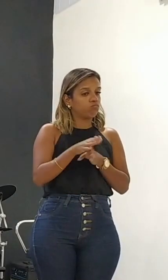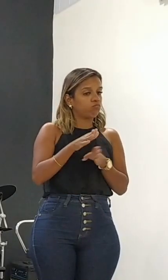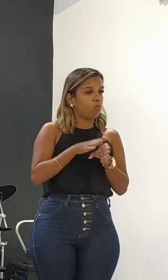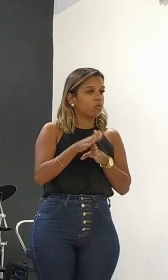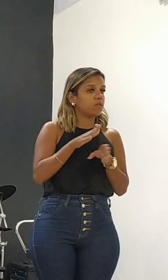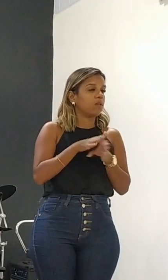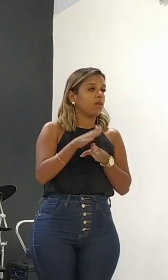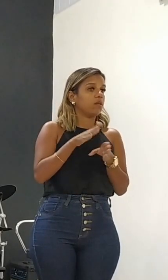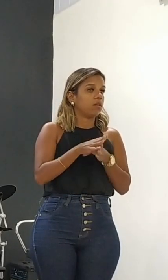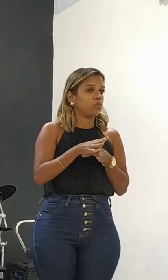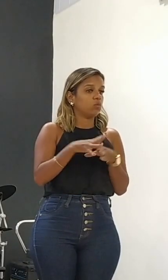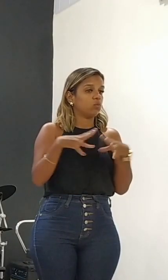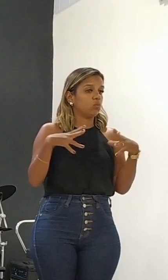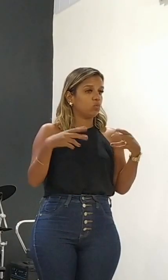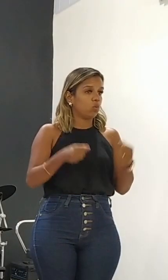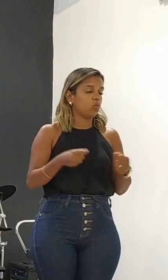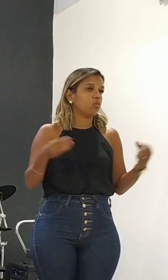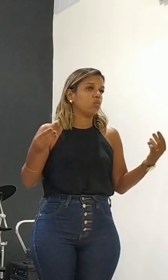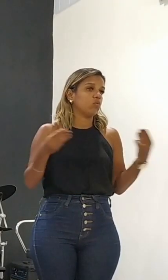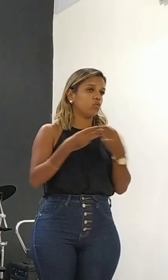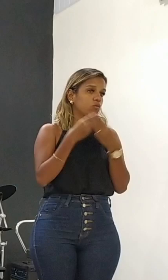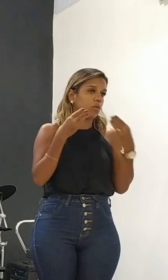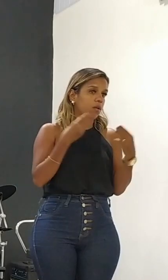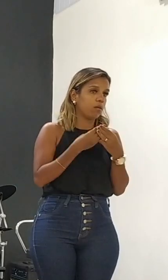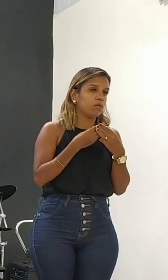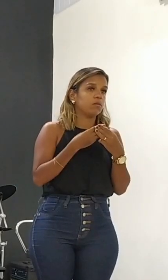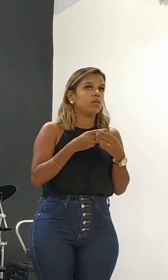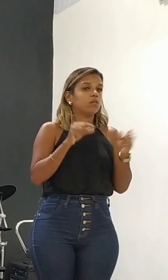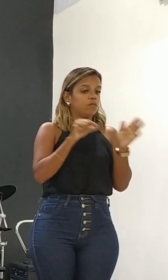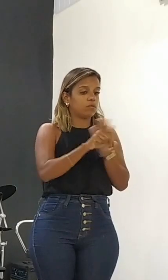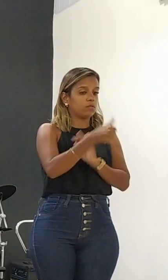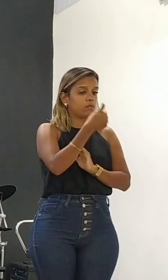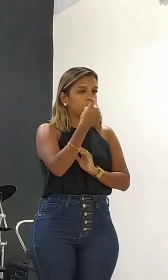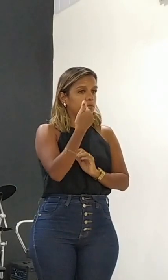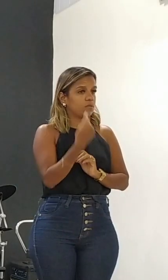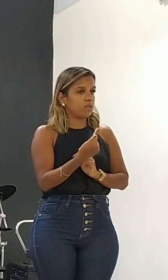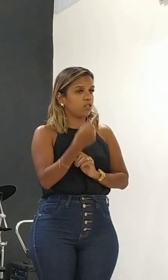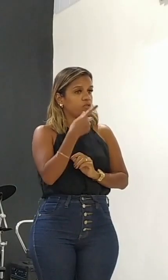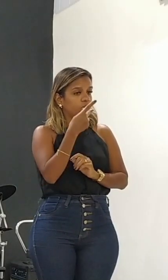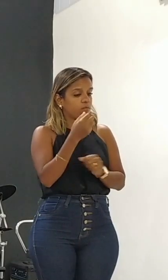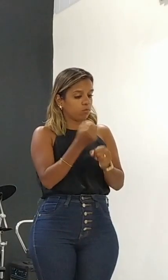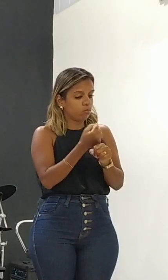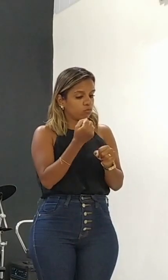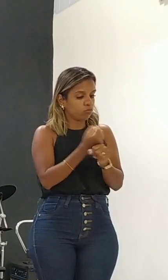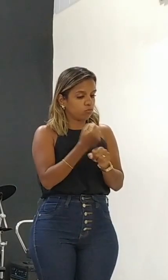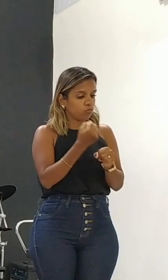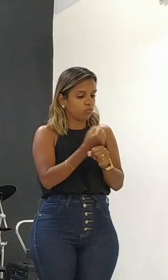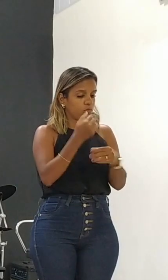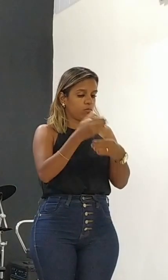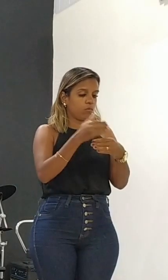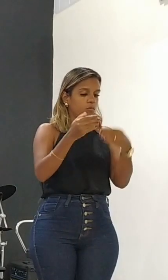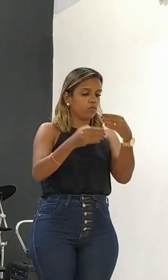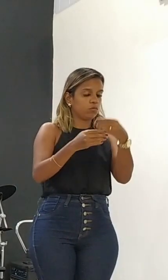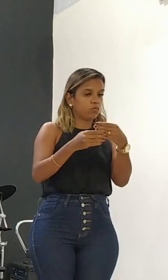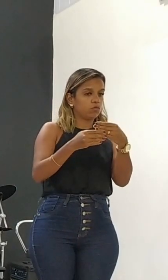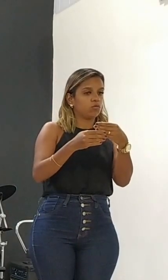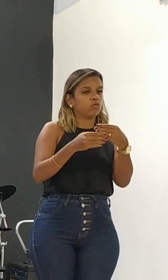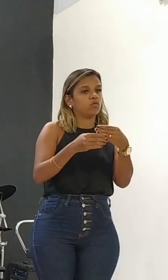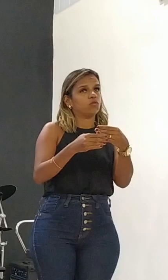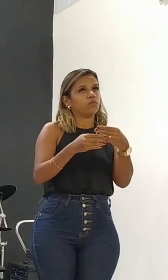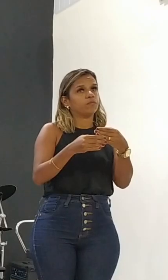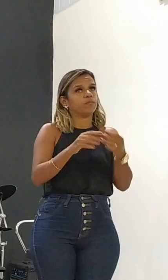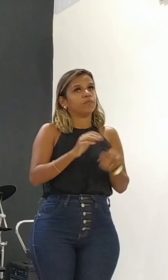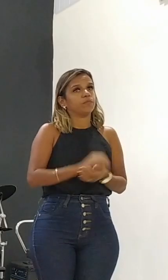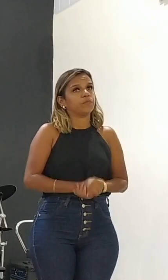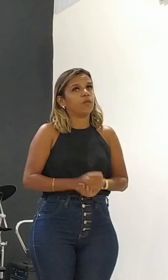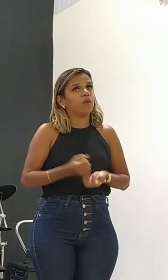de toda a casa de Judá. E no 17 vai dizer: os que edificavam o muro, e os que traziam as cargas, e os